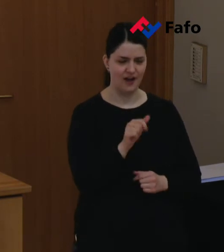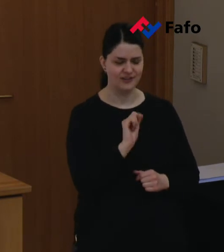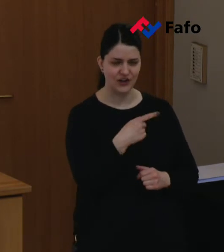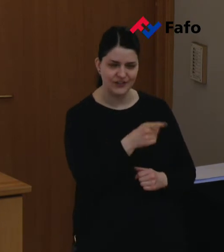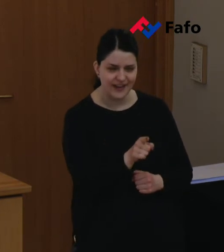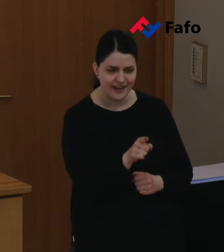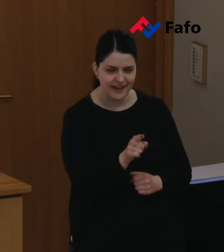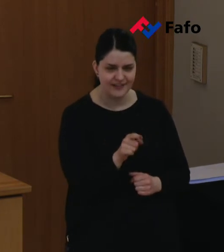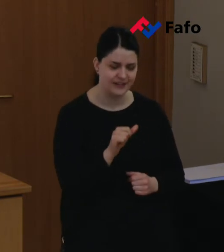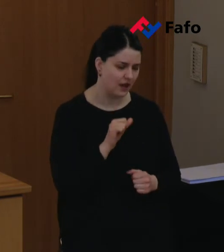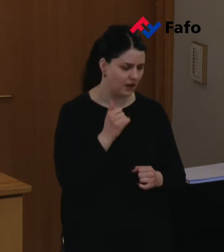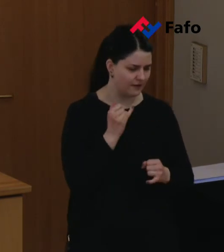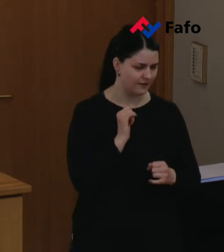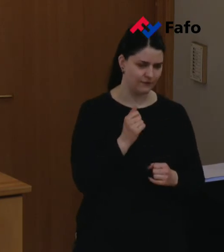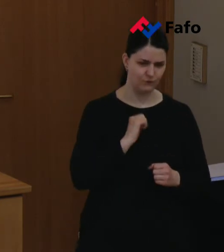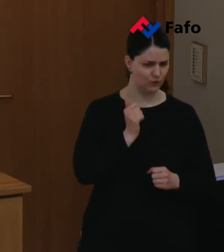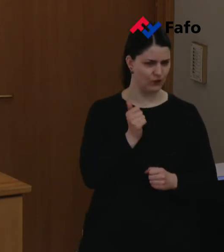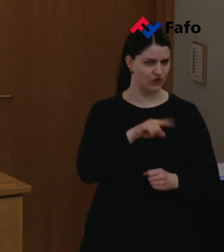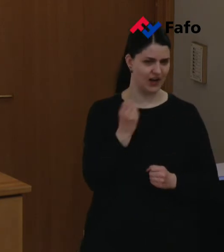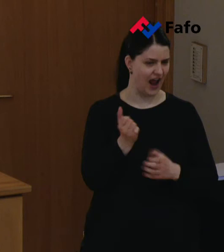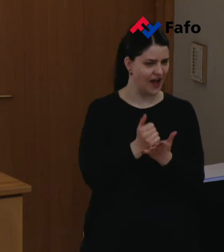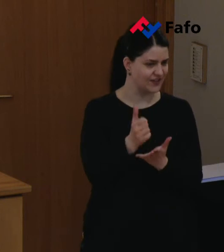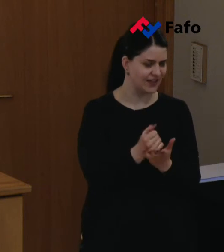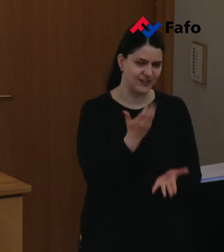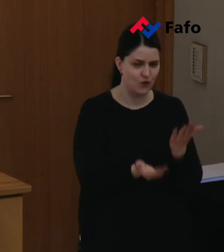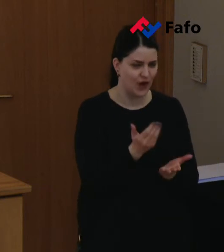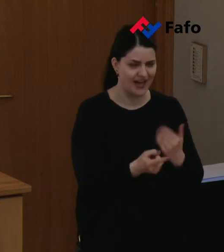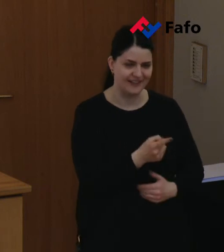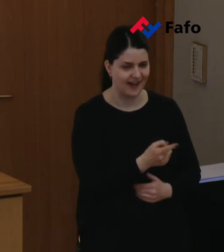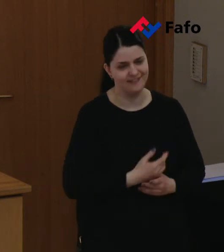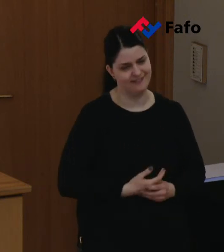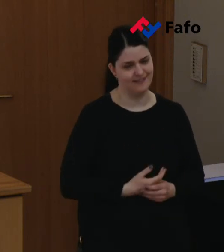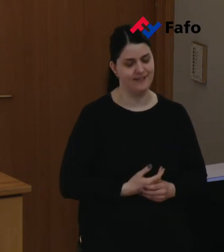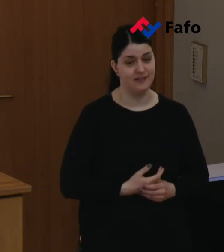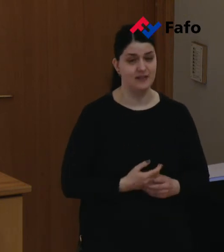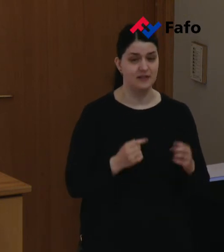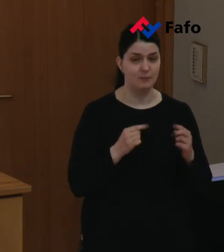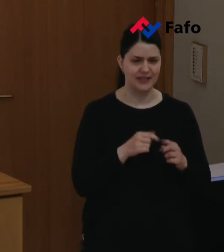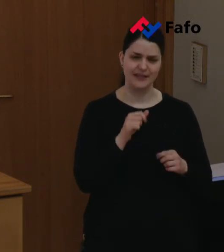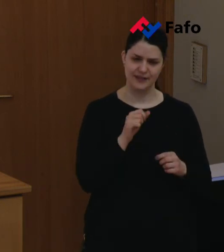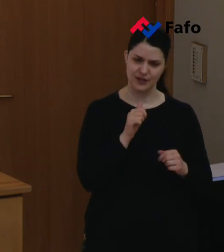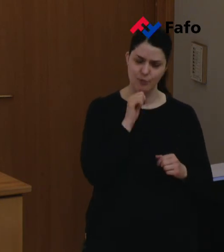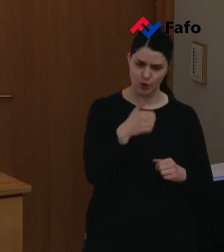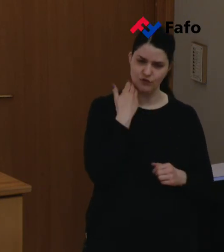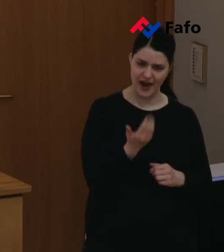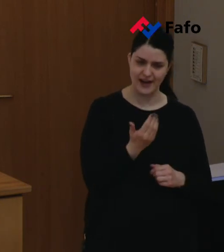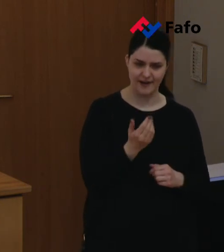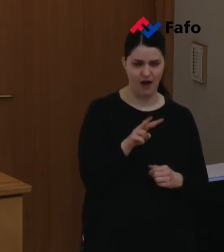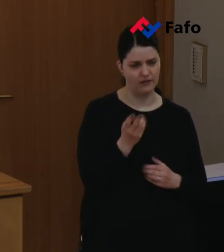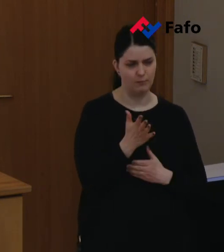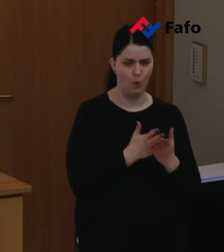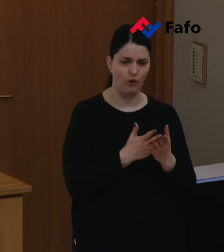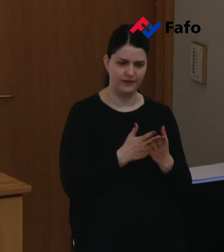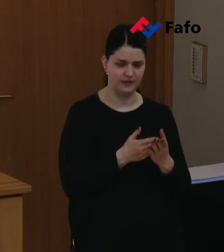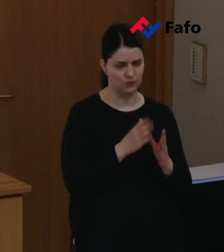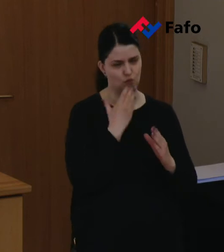hvorfor, når det kommer til det, så det plutselig de ansatte som skal vurdere det. Vi tenker at det burde være måter, absolutt